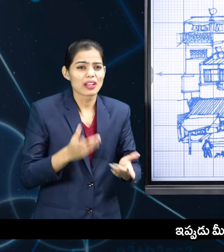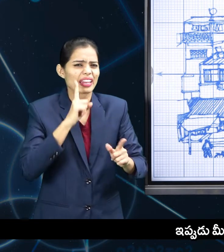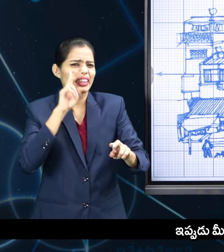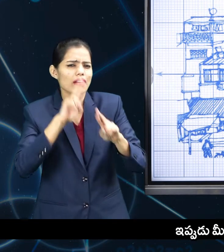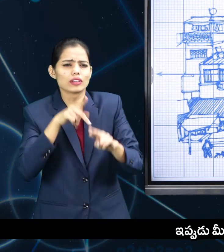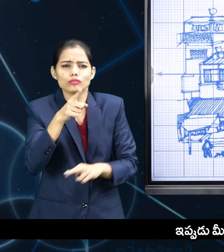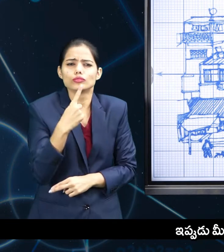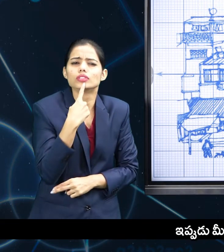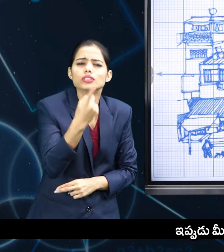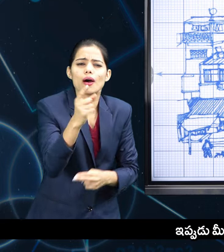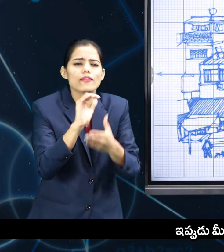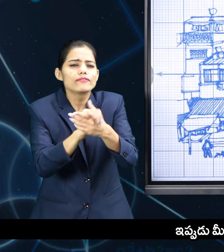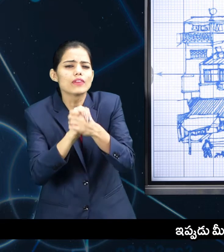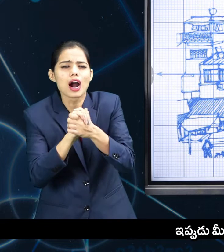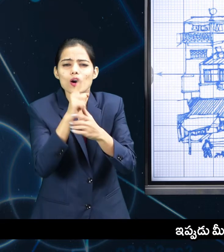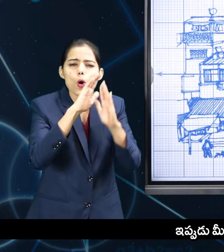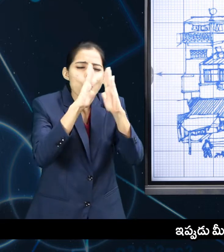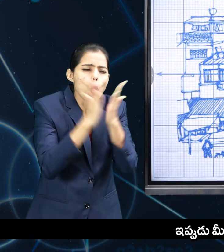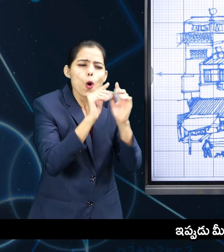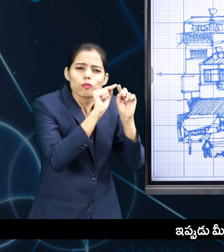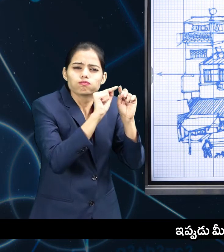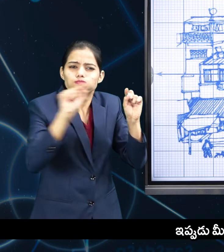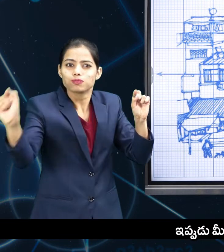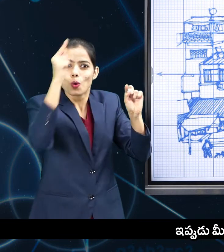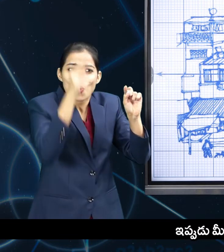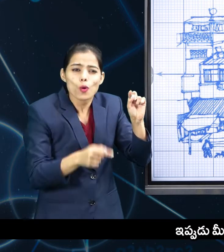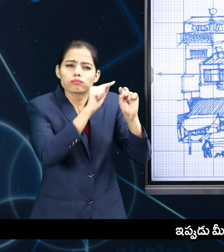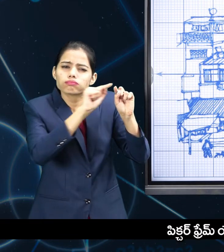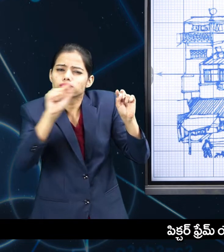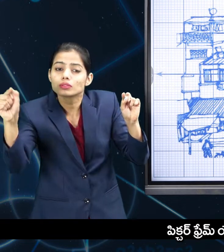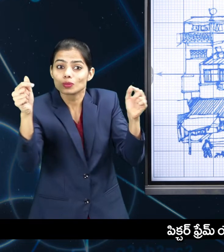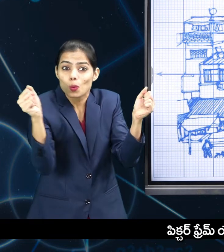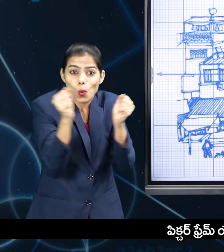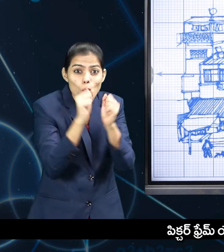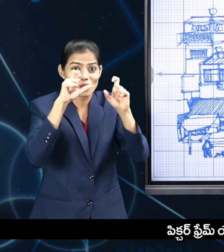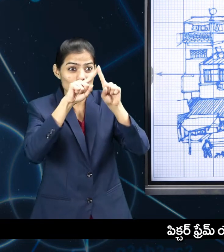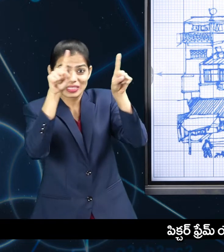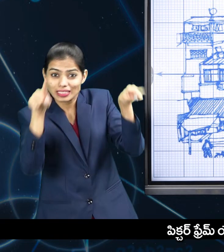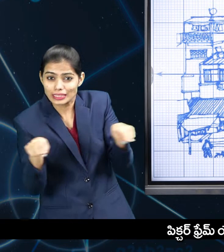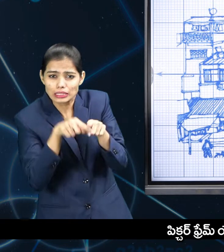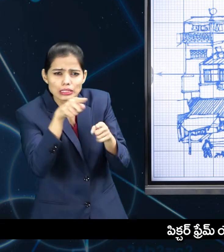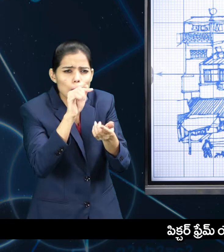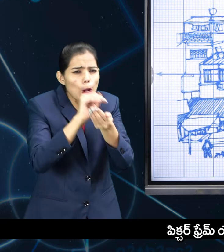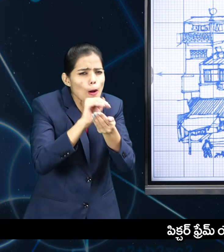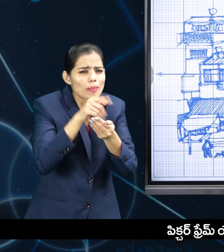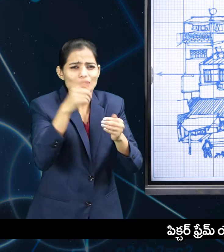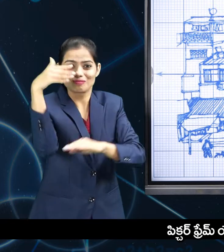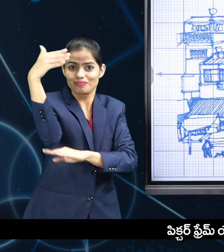ఇప్పుడు మీరు ఫ్లాగ్ పోల్ను ల్యాండ్ మార్క్గా ఉంచి పిక్చర్ ఫ్రేమ్ యొక్క మొత్తం పొడవు మరియు